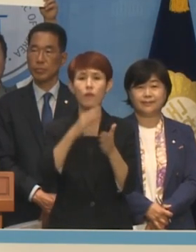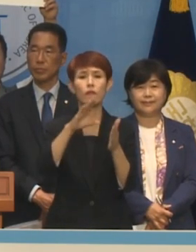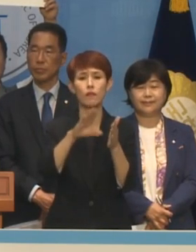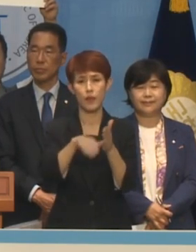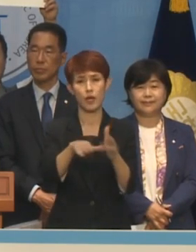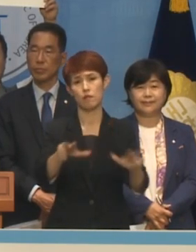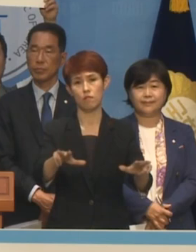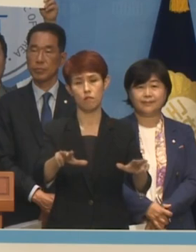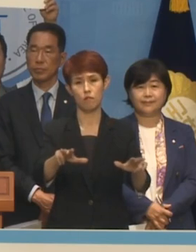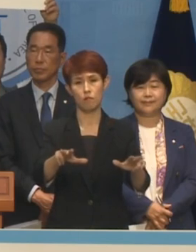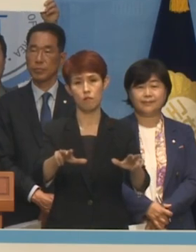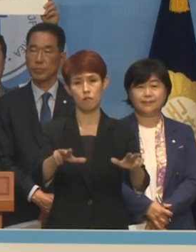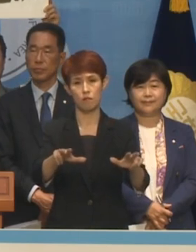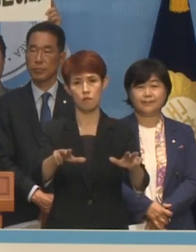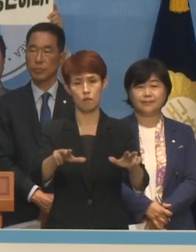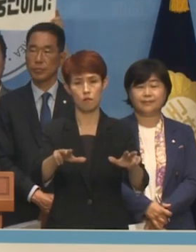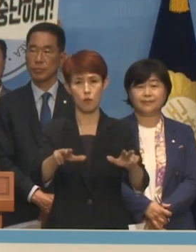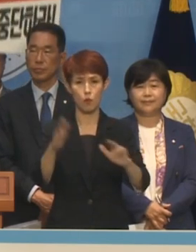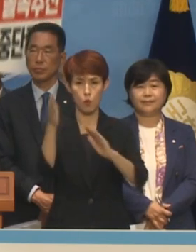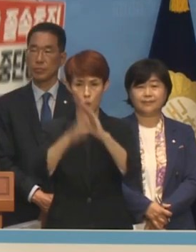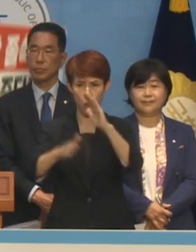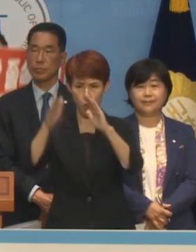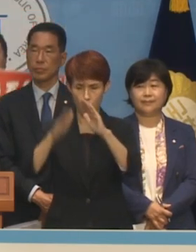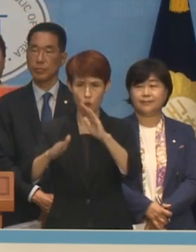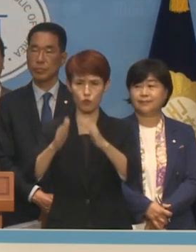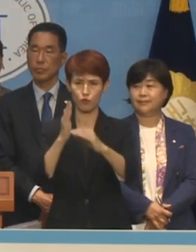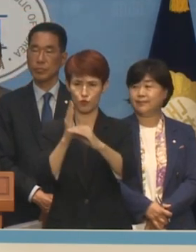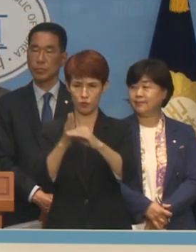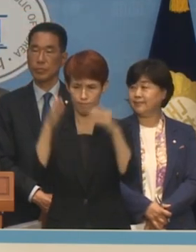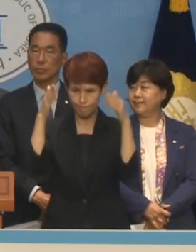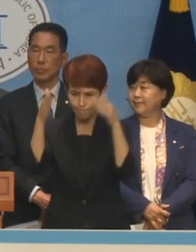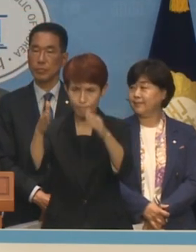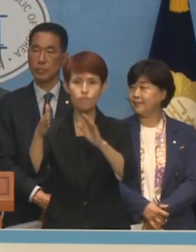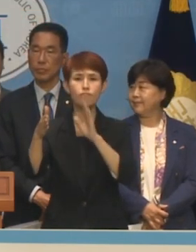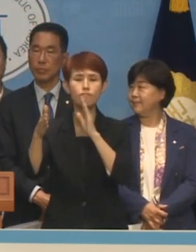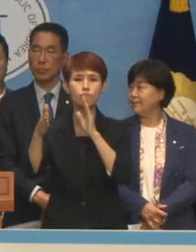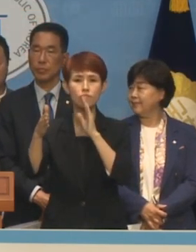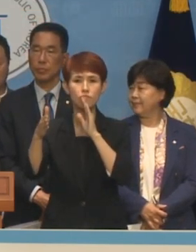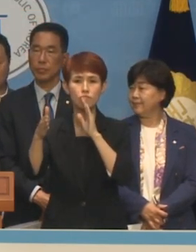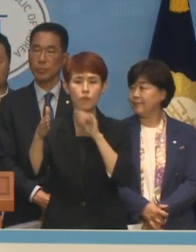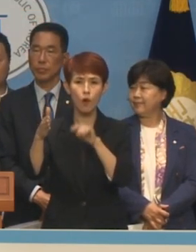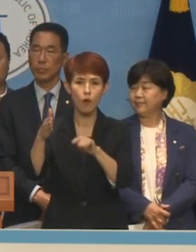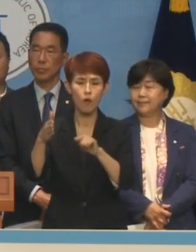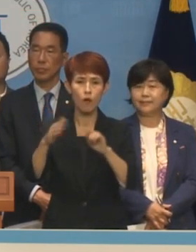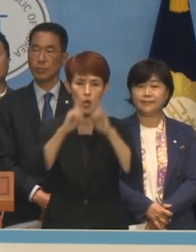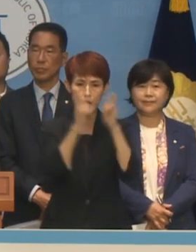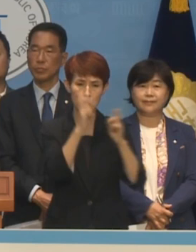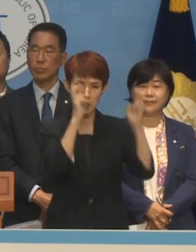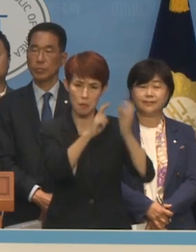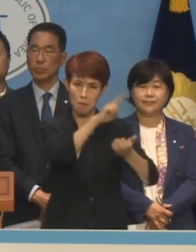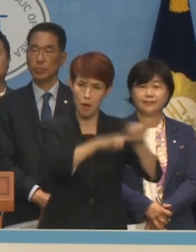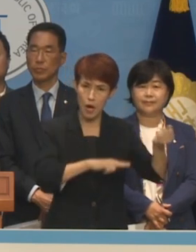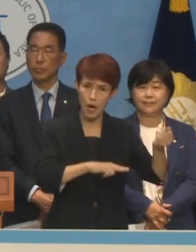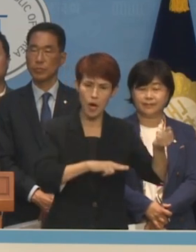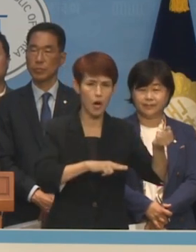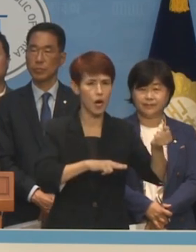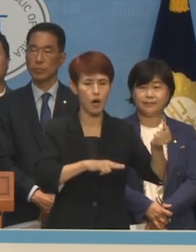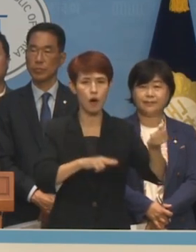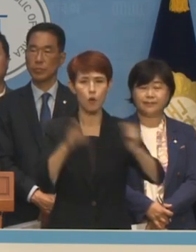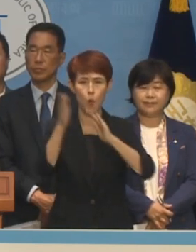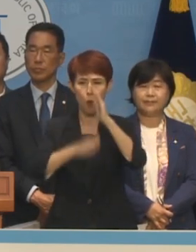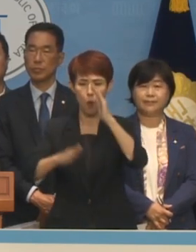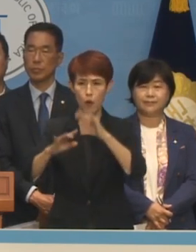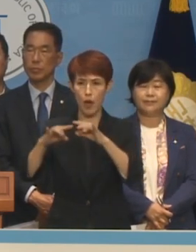있는 상황에서 이 역시 공공을 중심으로 이행되어야 하는데 이런 식의 민영화는 공공 중심의 에너지